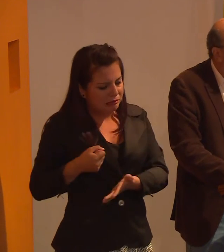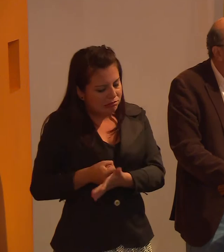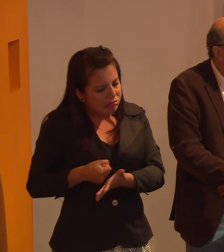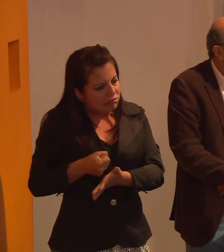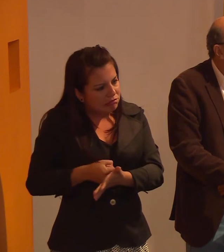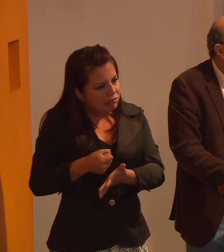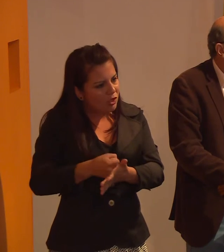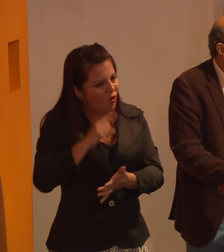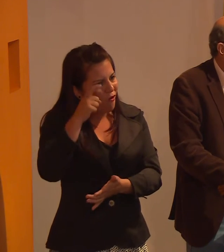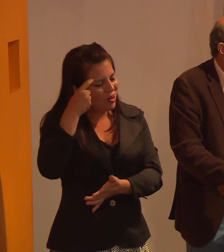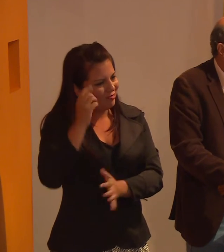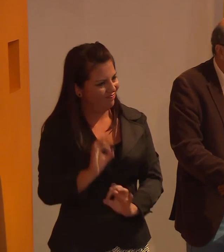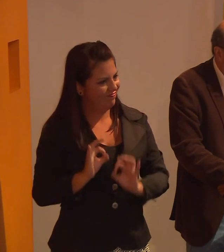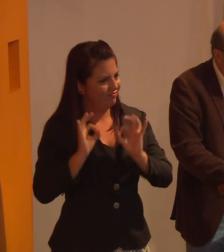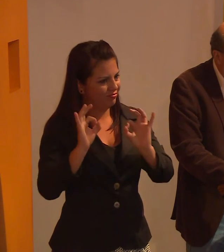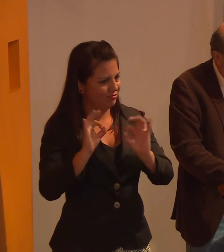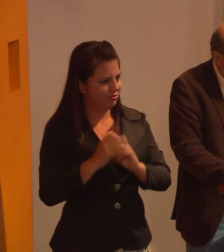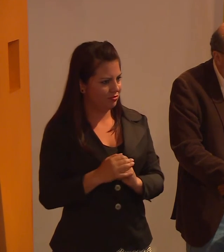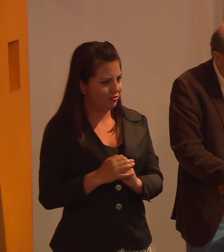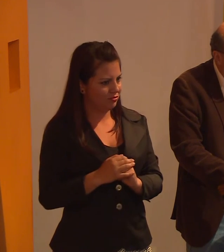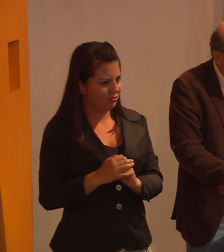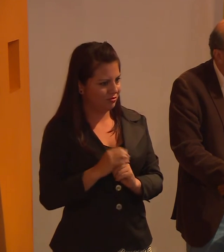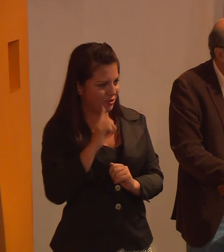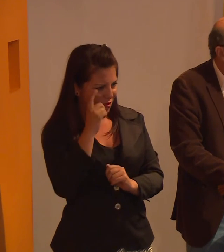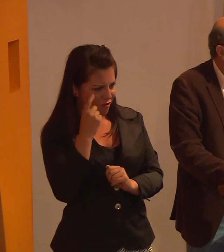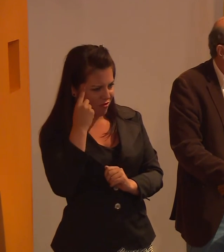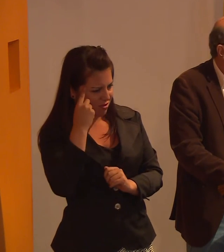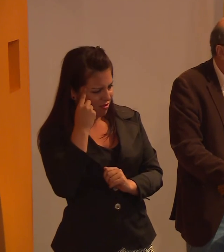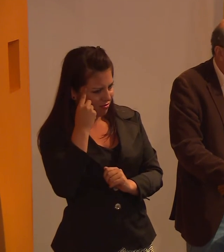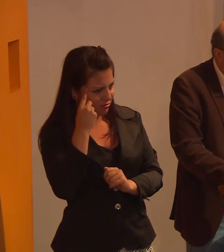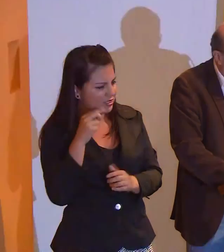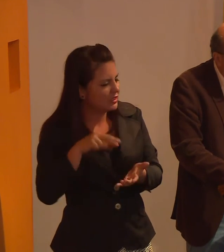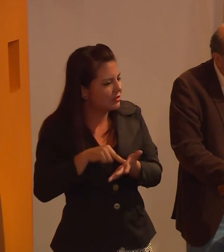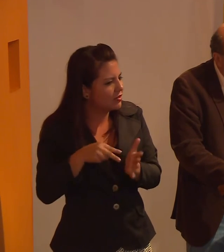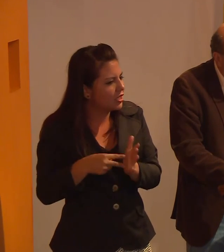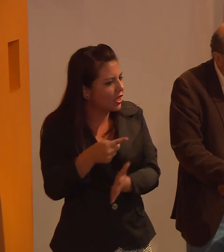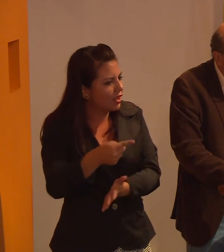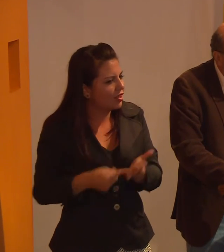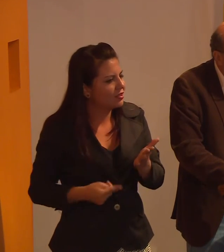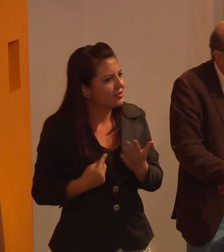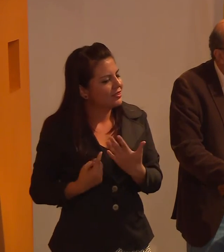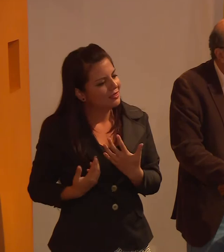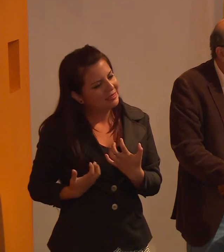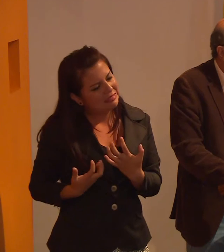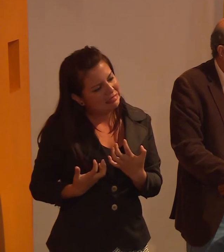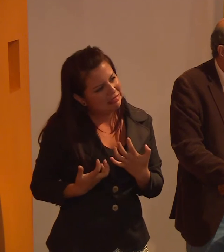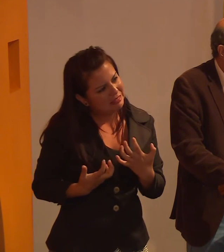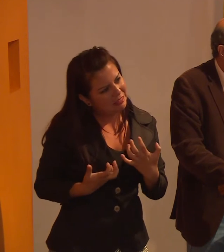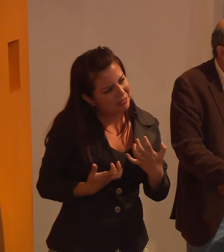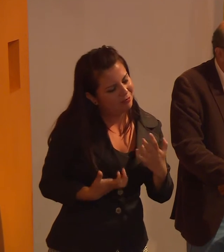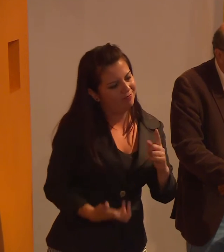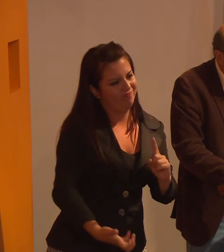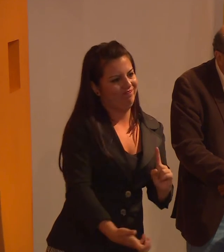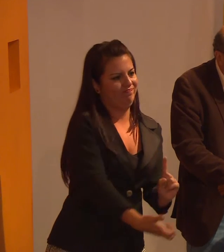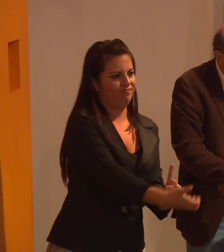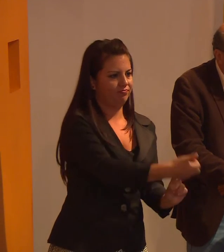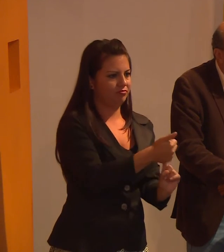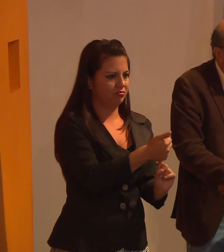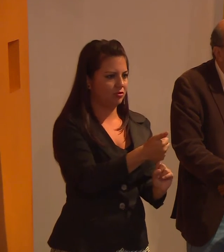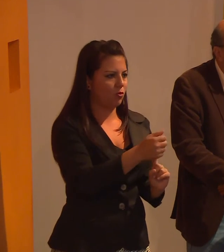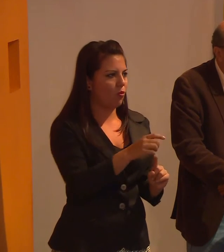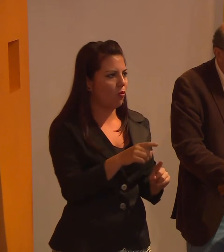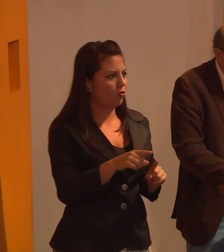hablar de un buen gobierno significa aspirar a establecer una dirección que